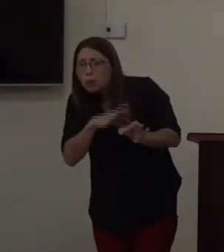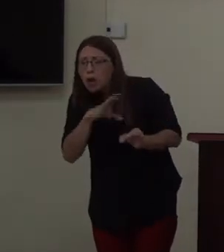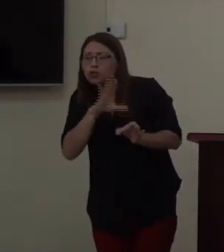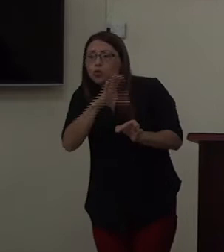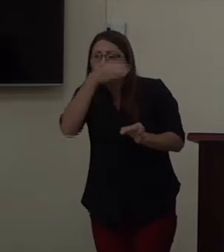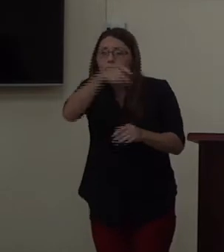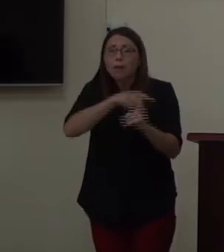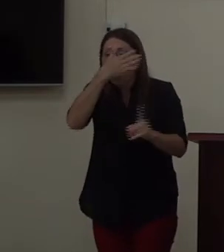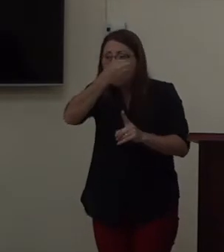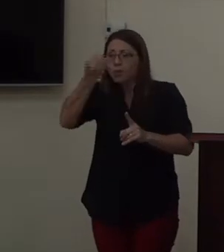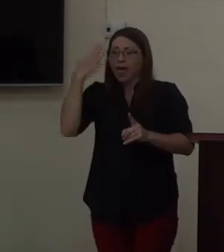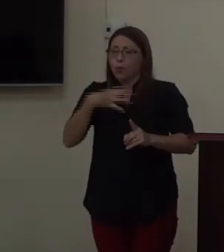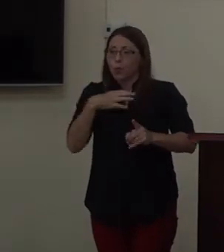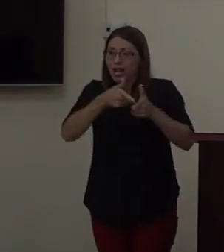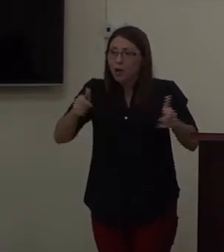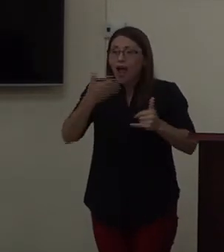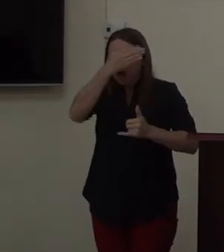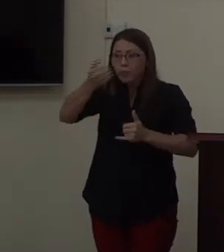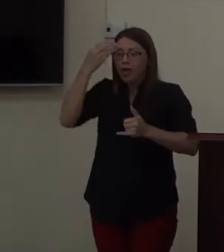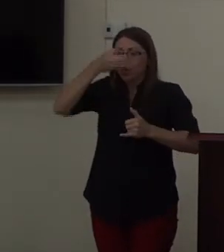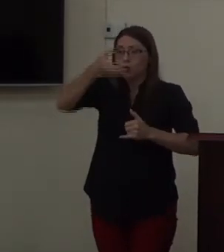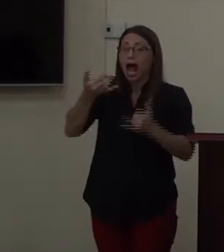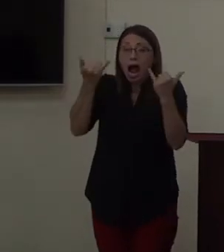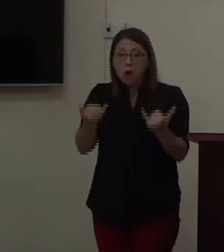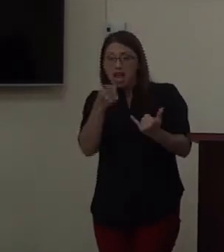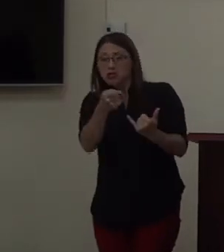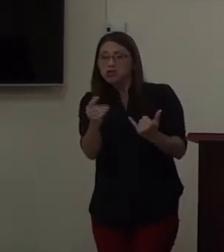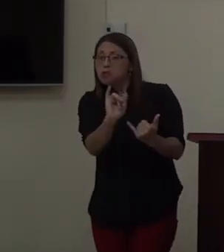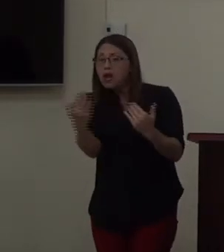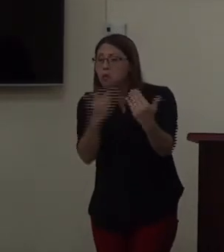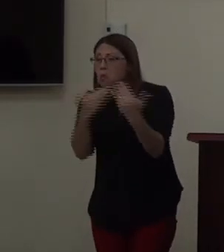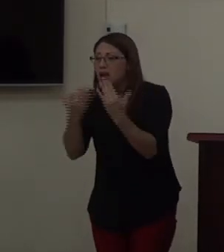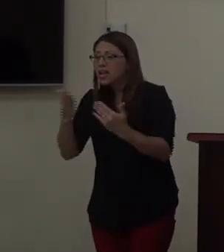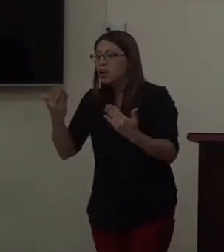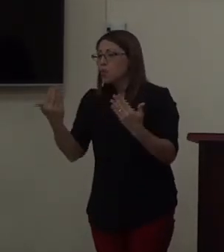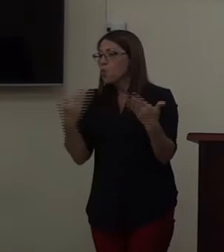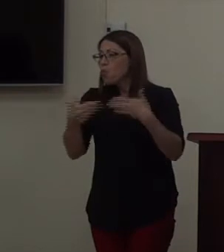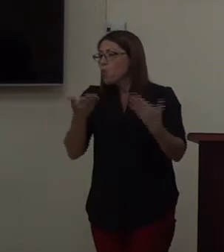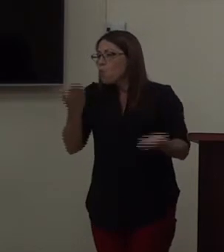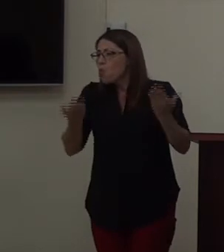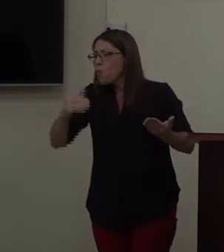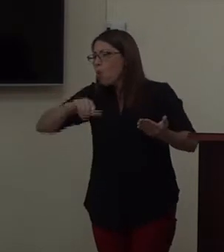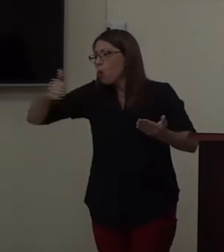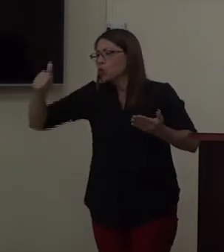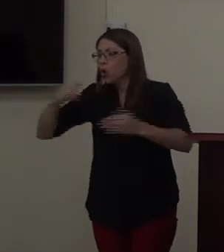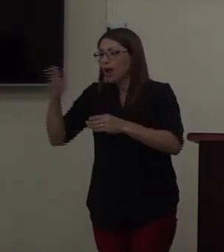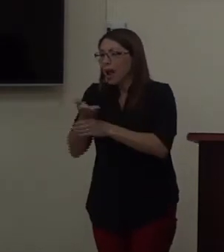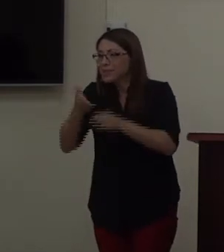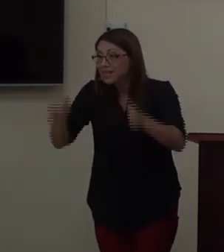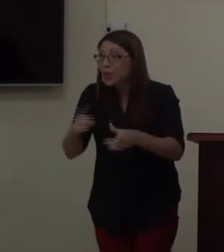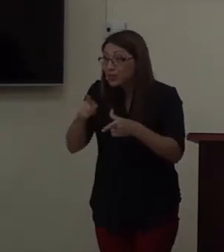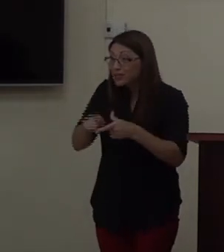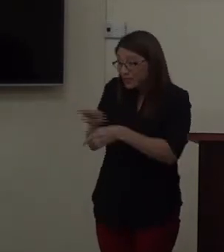han olvidado gran parte de su cultura. Ahora son como cualquier otro campesino. Entonces vean cómo se utiliza la lengua como un índice, como una prueba de que